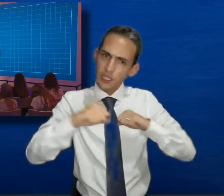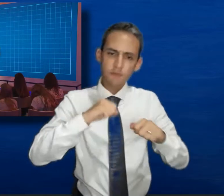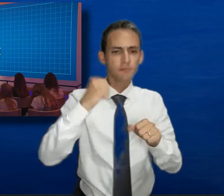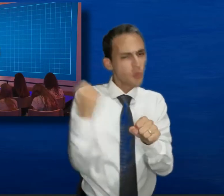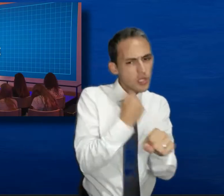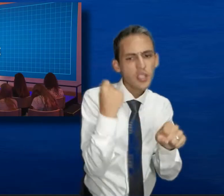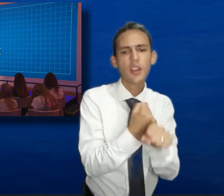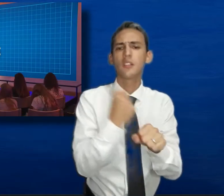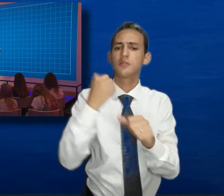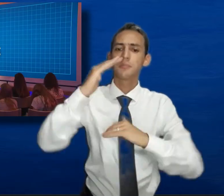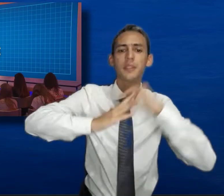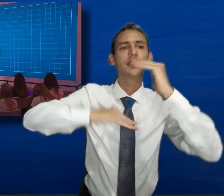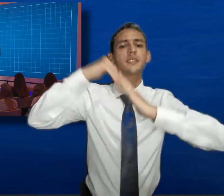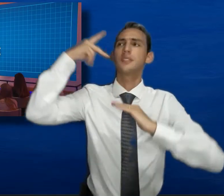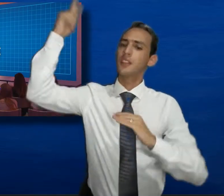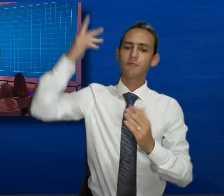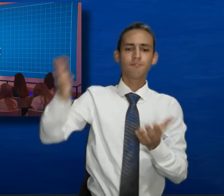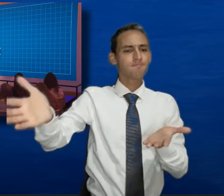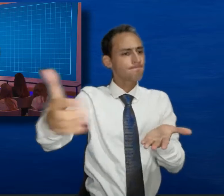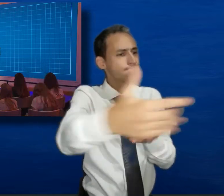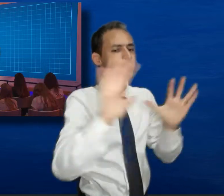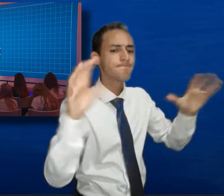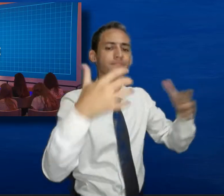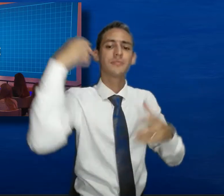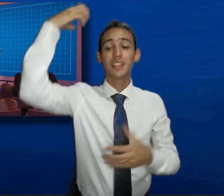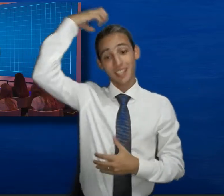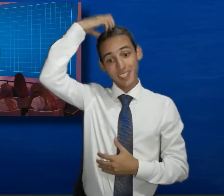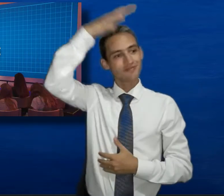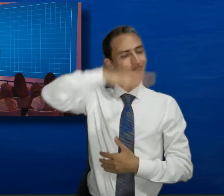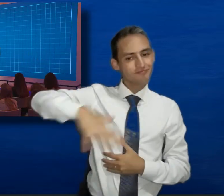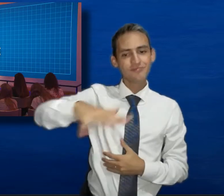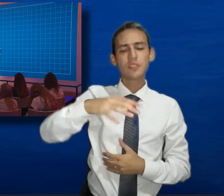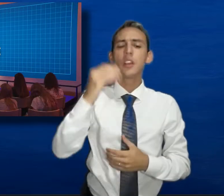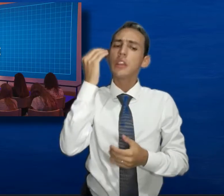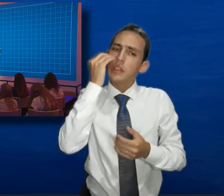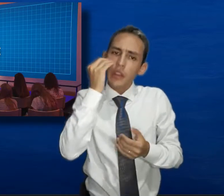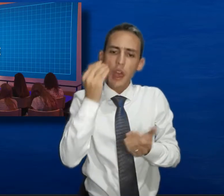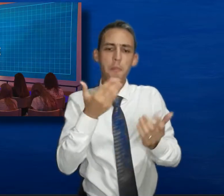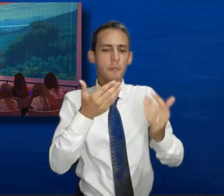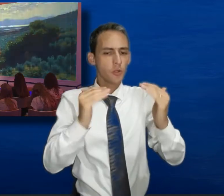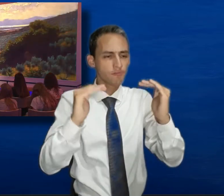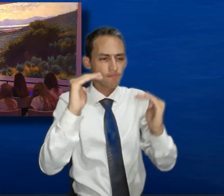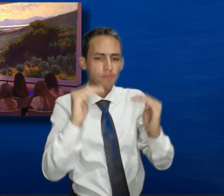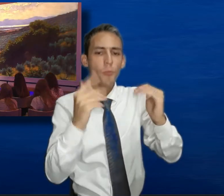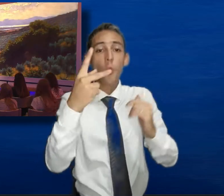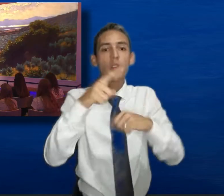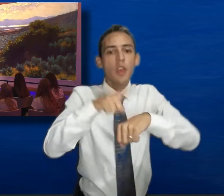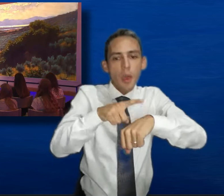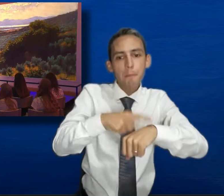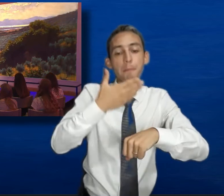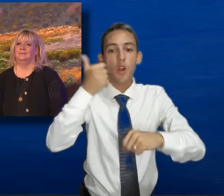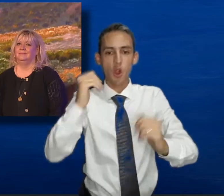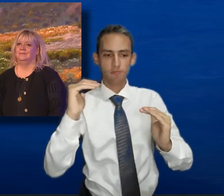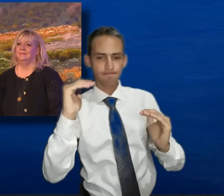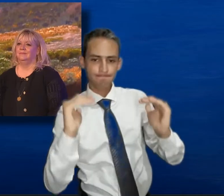O Senhor precisa de nossos esforços e talentos para edificar seu reino. Então, reserve tempo para cuidar de suas responsabilidades